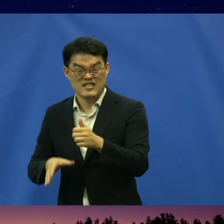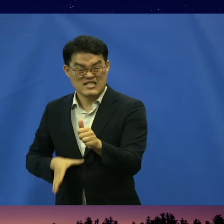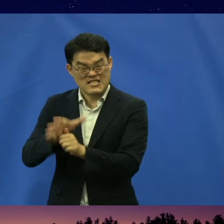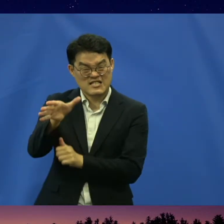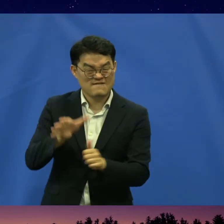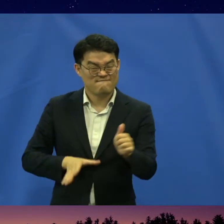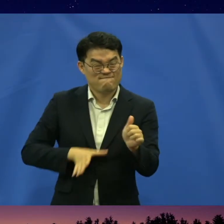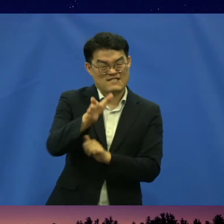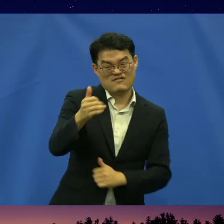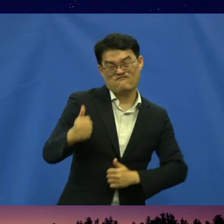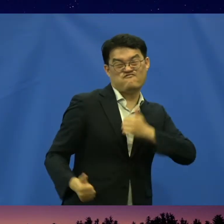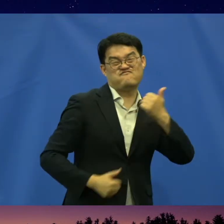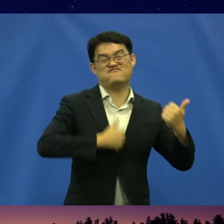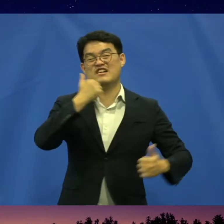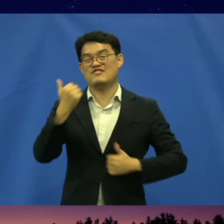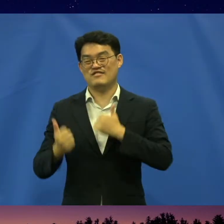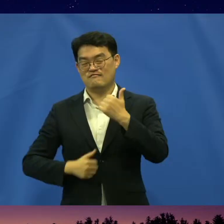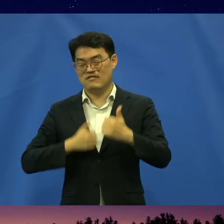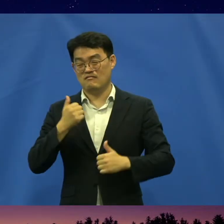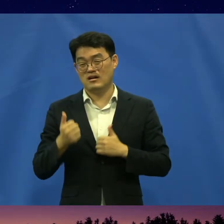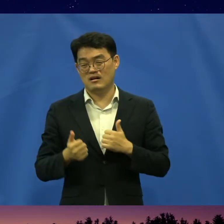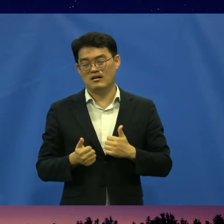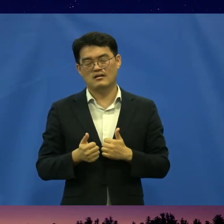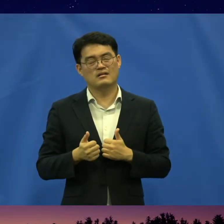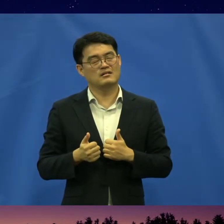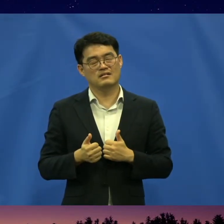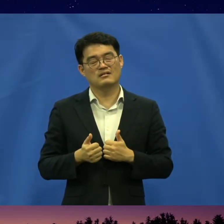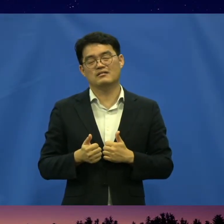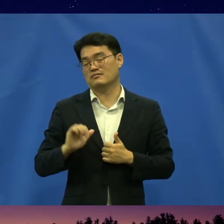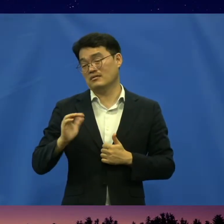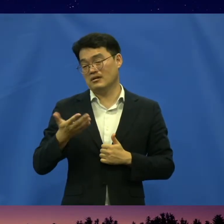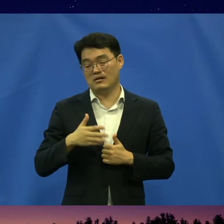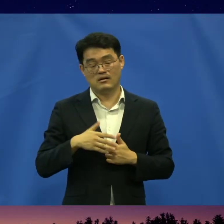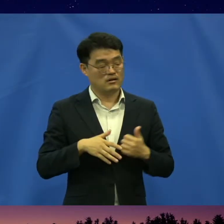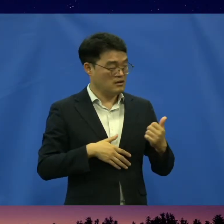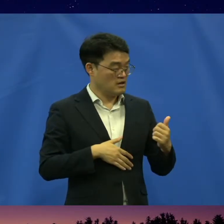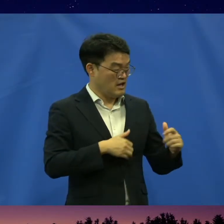무시할 내용을 가지고 너무 묵상하면 안 돼요.